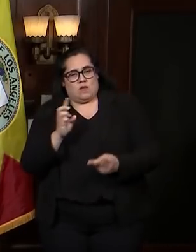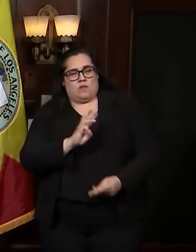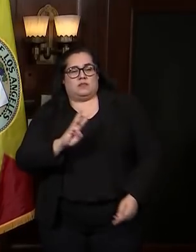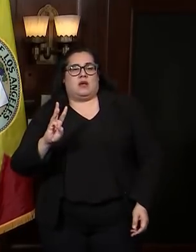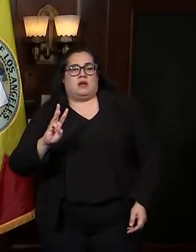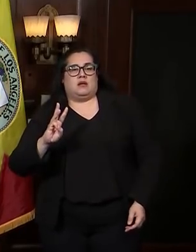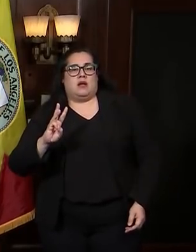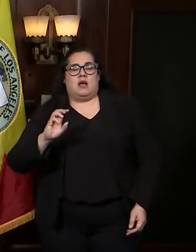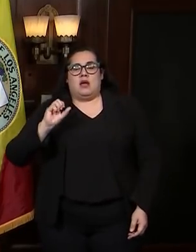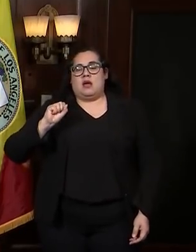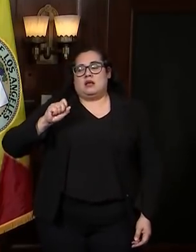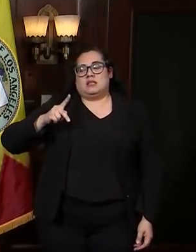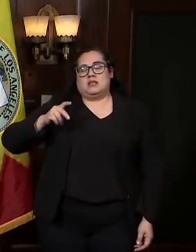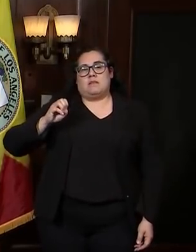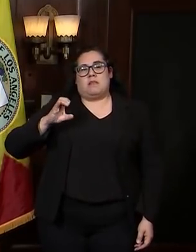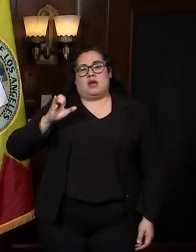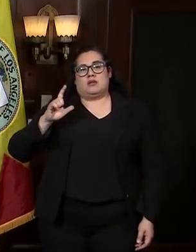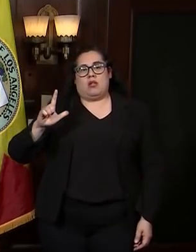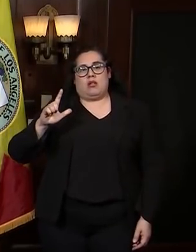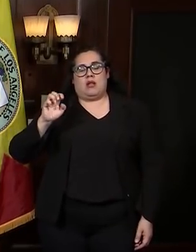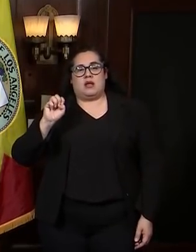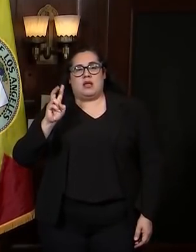página